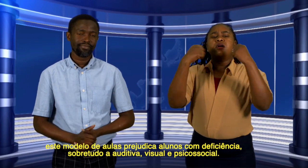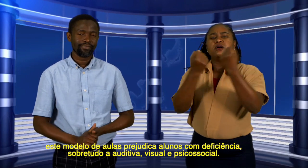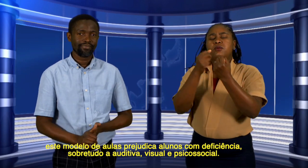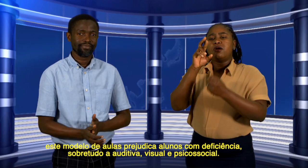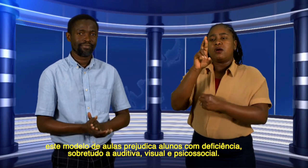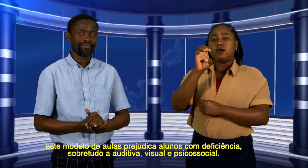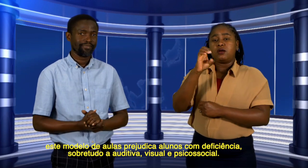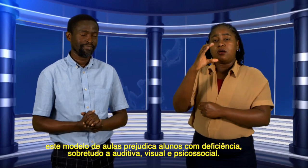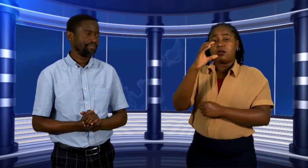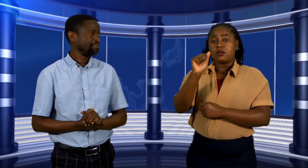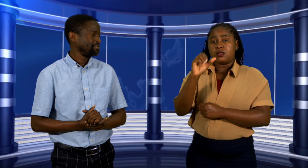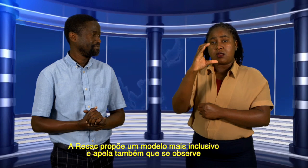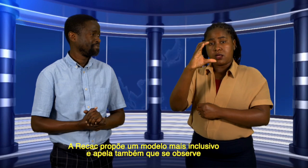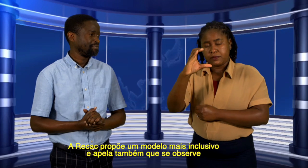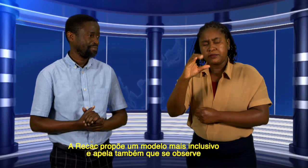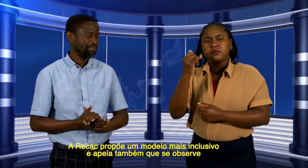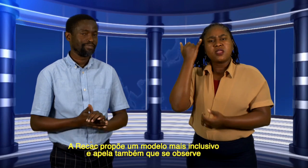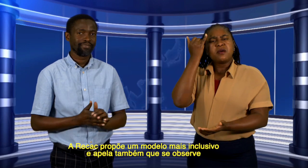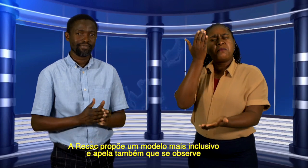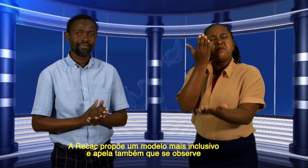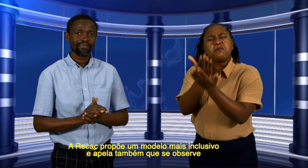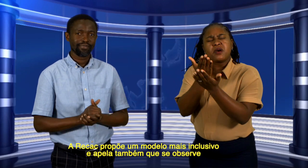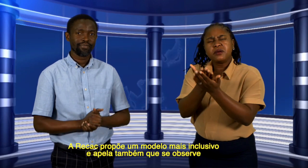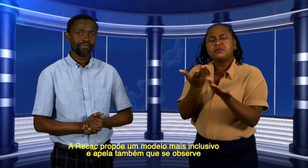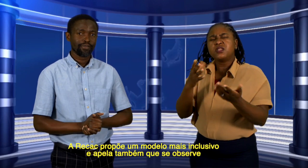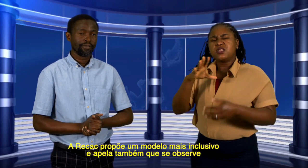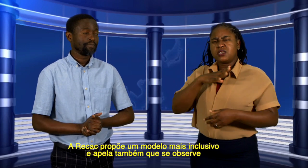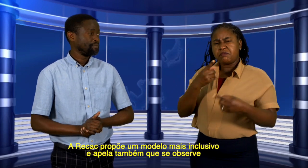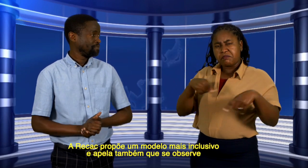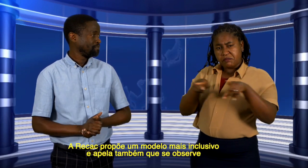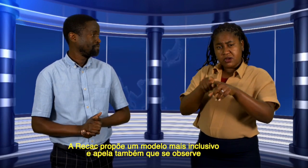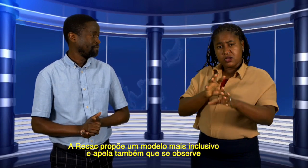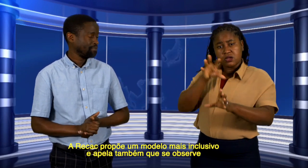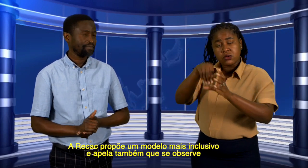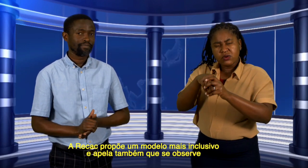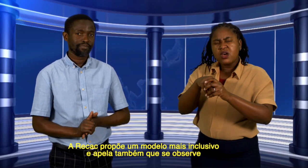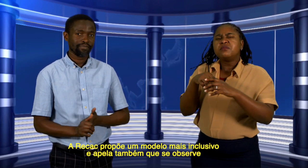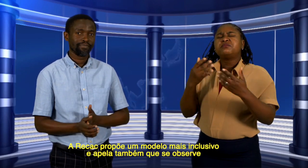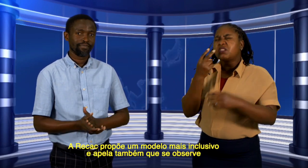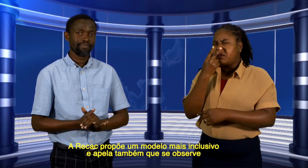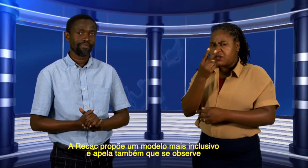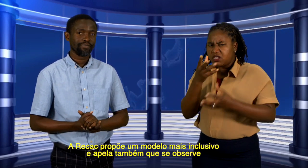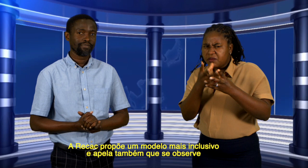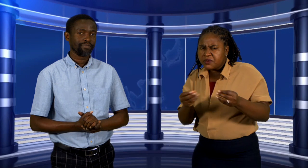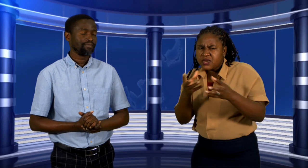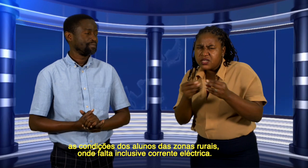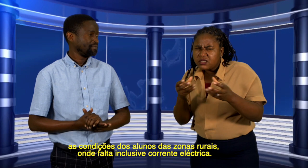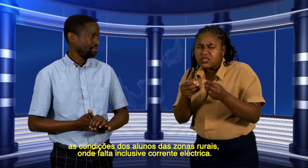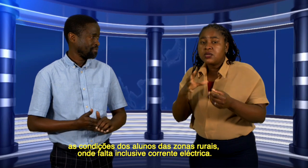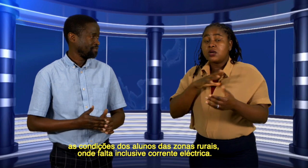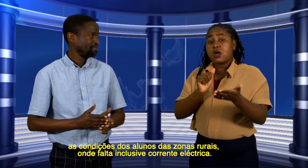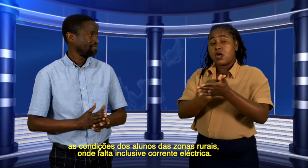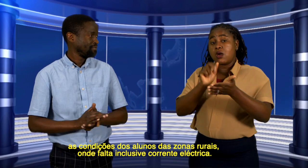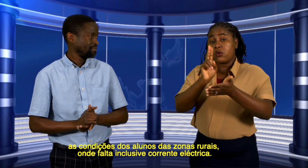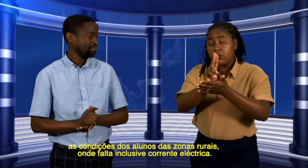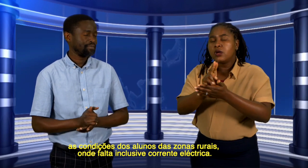e psicossocial. A RECAC propõe um modelo mais inclusivo e apela também que se observe as